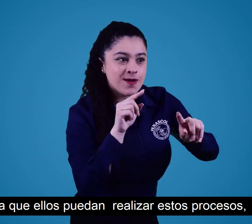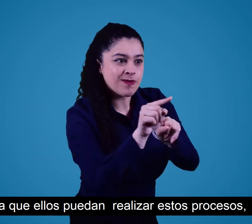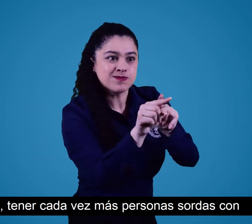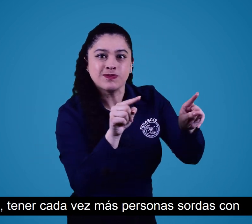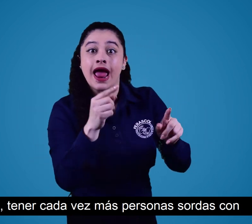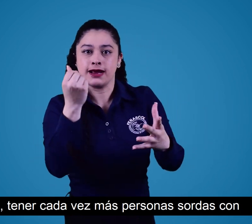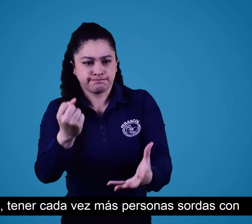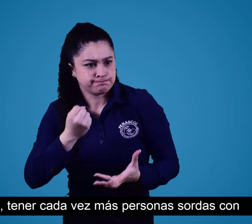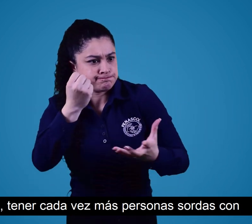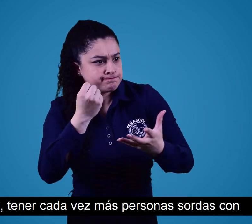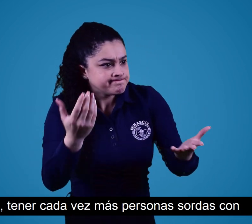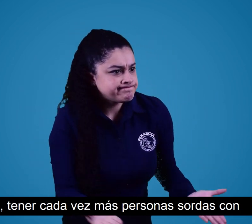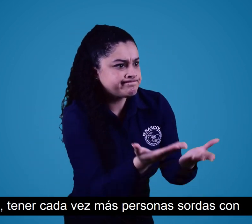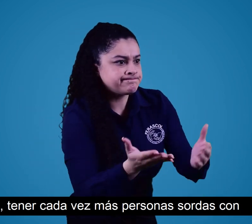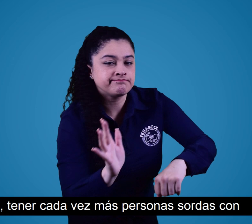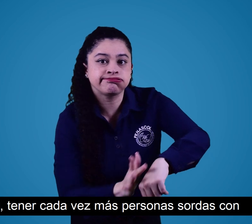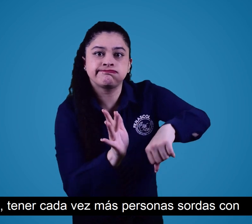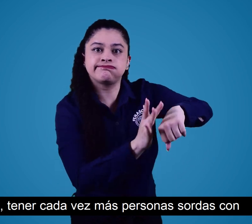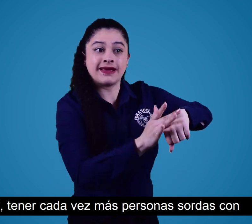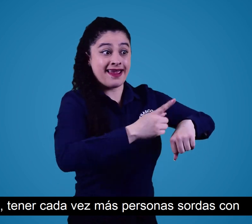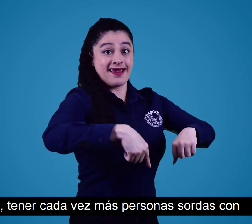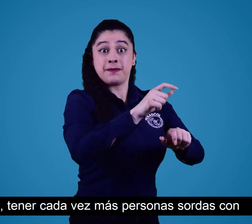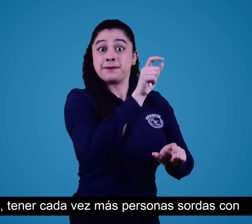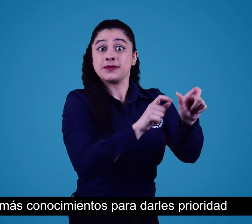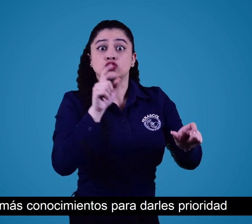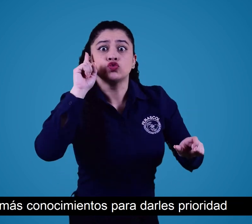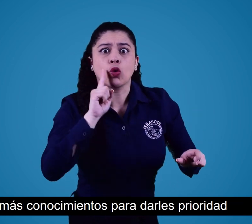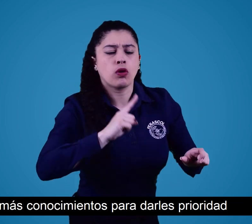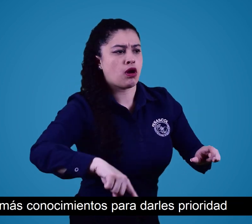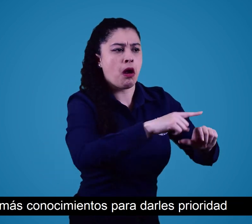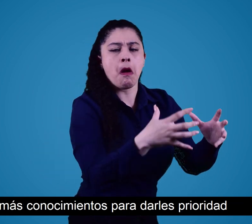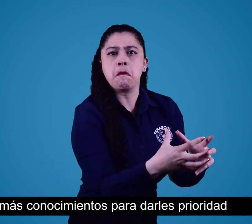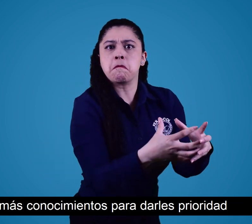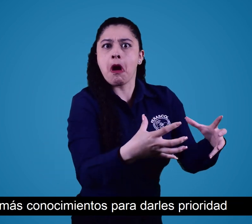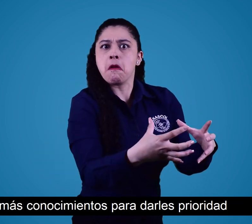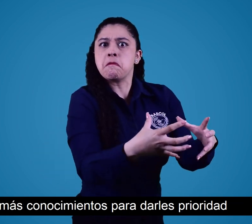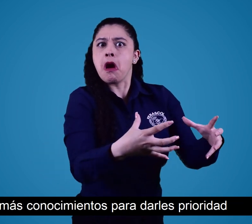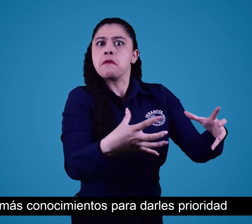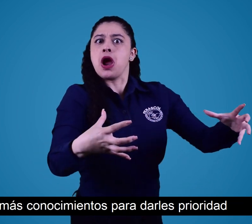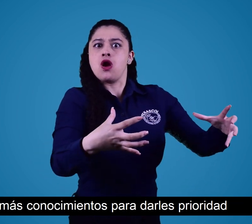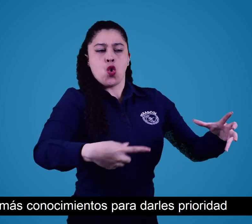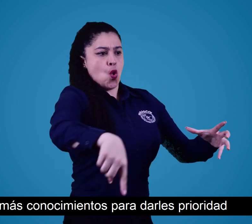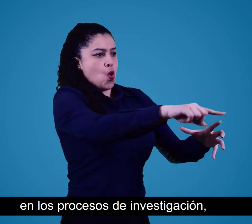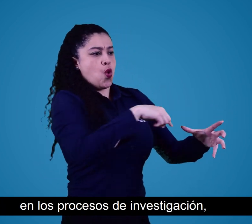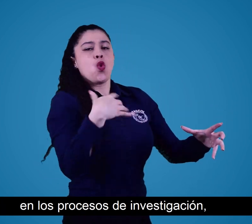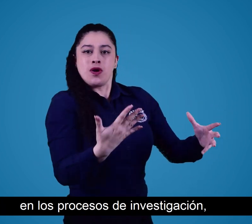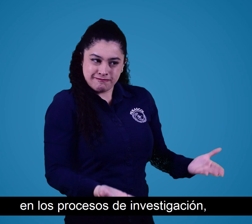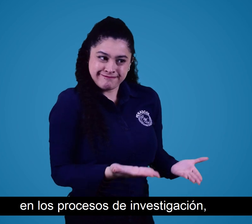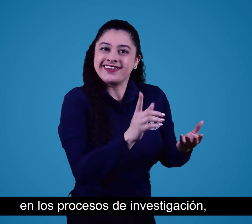Así, tener cada vez más personas sordas con más conocimientos para darles prioridad en los procesos de